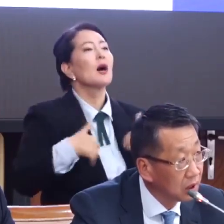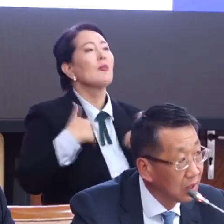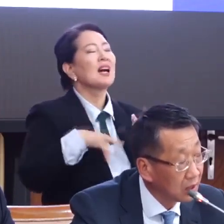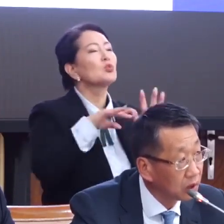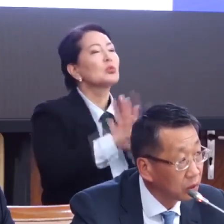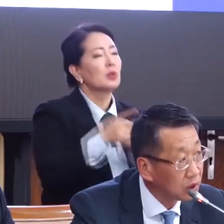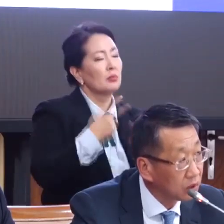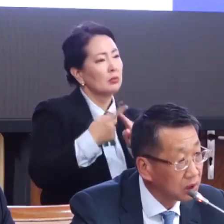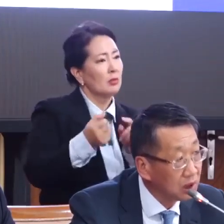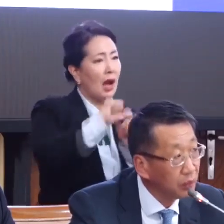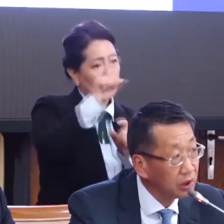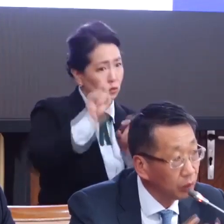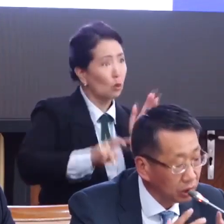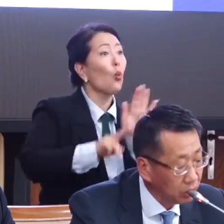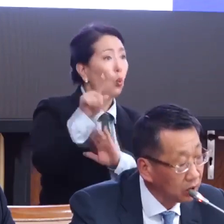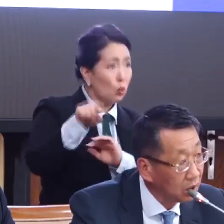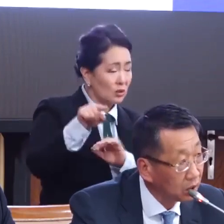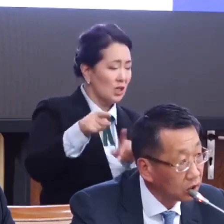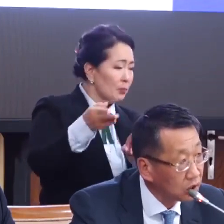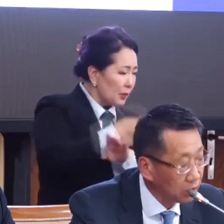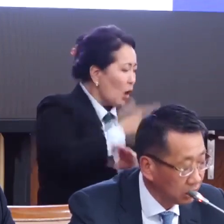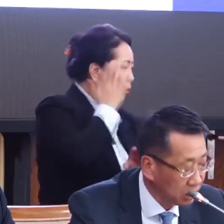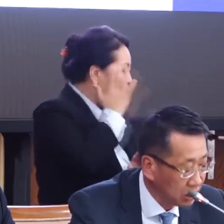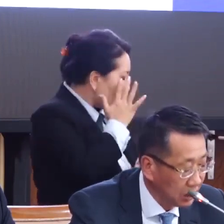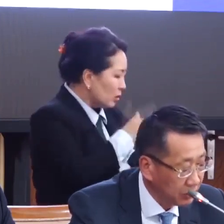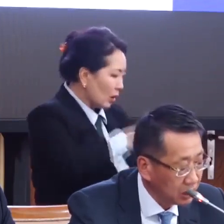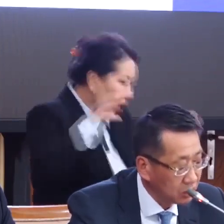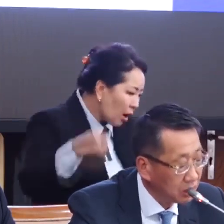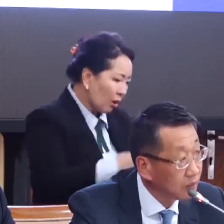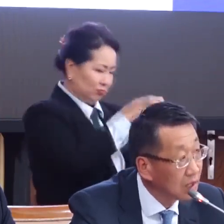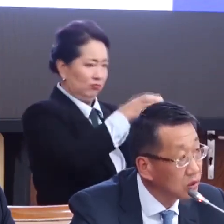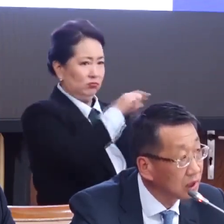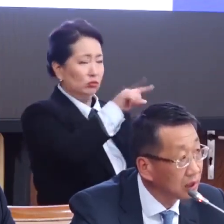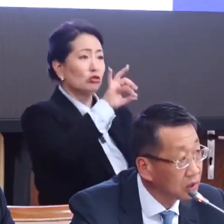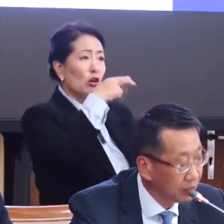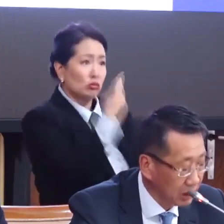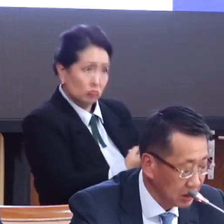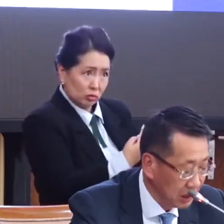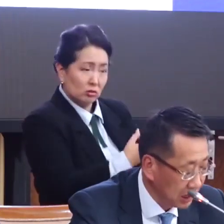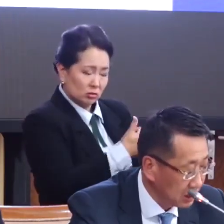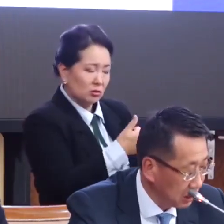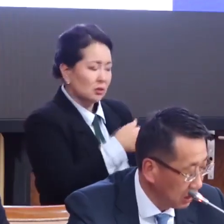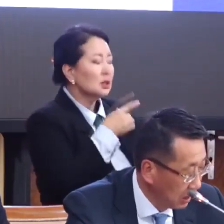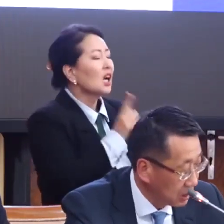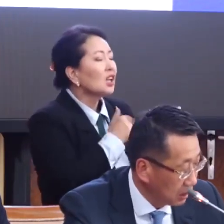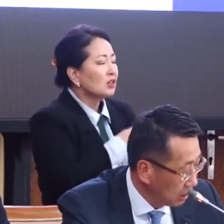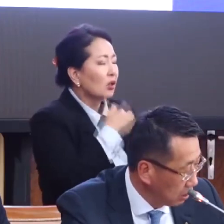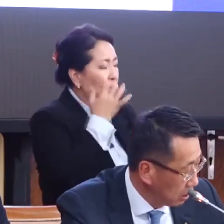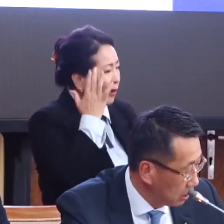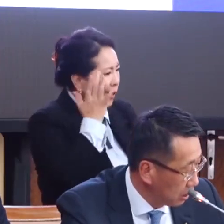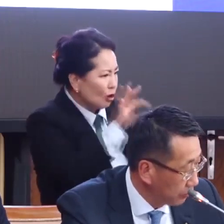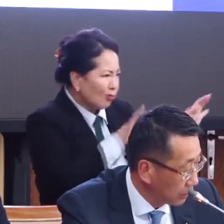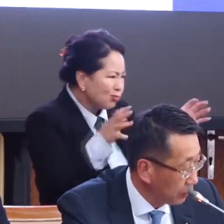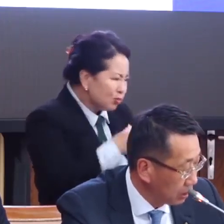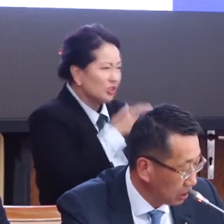асуудал үүсдэг учраас энийг бид нар бодлогын хувьд одоо цогц бодлого ингэж авч хэрэгжүүлэх юм зайлшгүй шаардлага үүссэн юм а гэж харж байгаа. За ингээд ерөнхийдөө